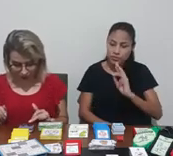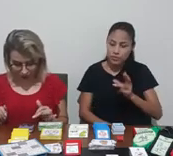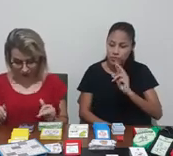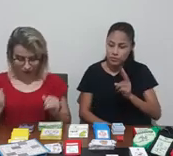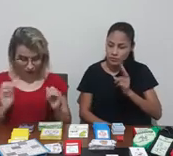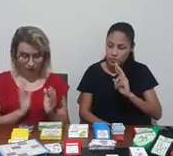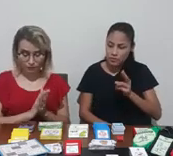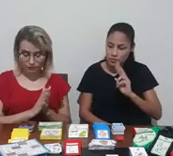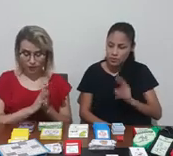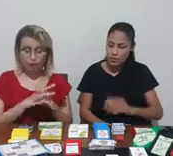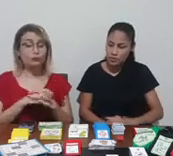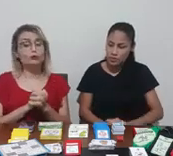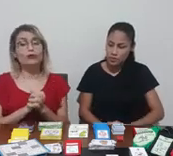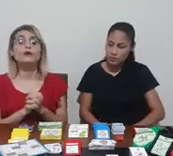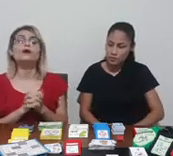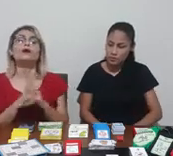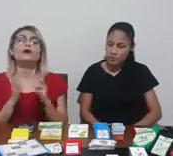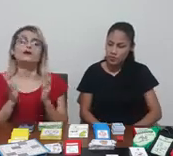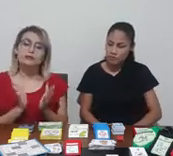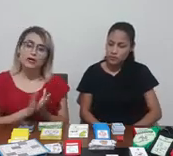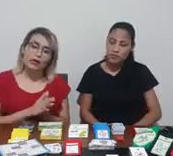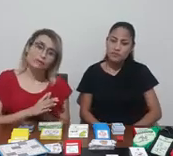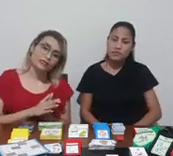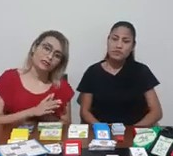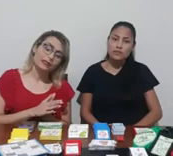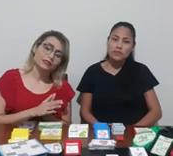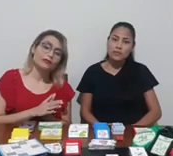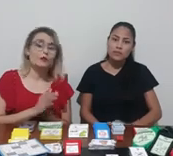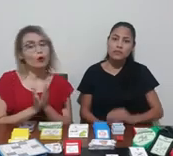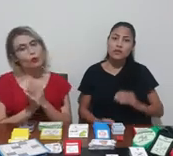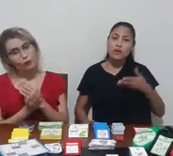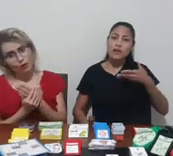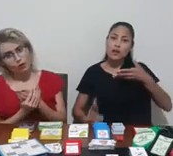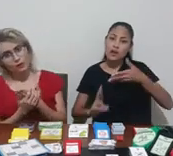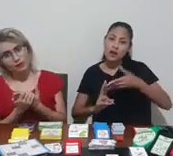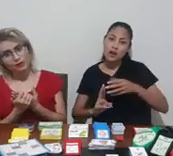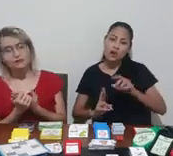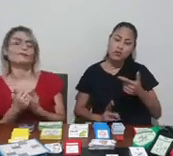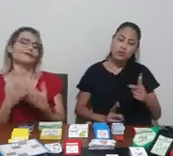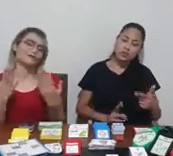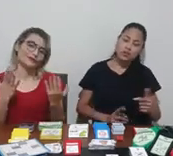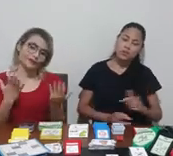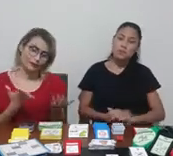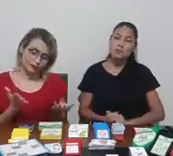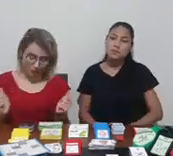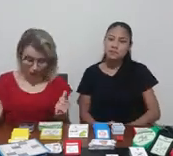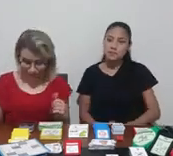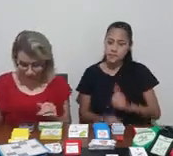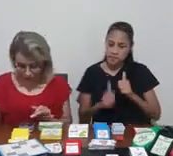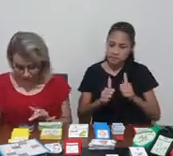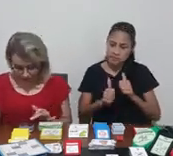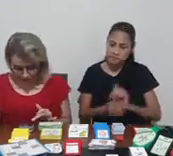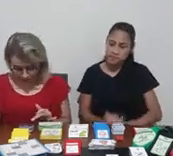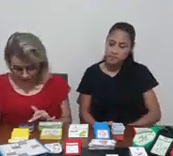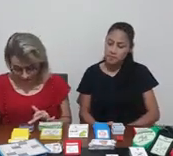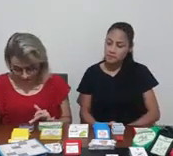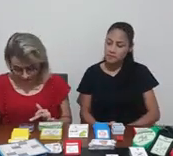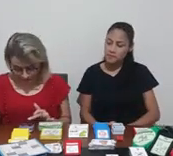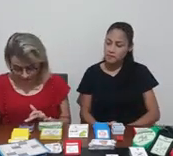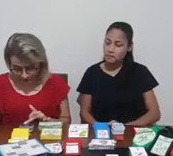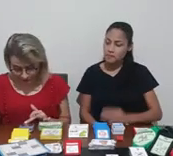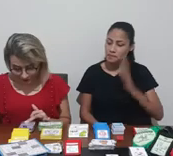responderam aí. Então, é um número sem representação ou com representação. Tá bom? Então, vamos